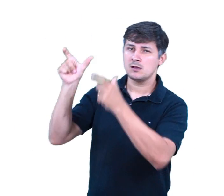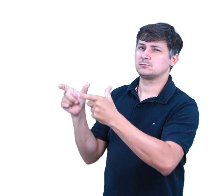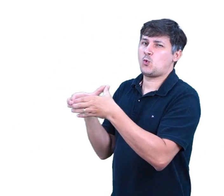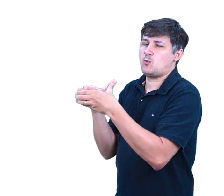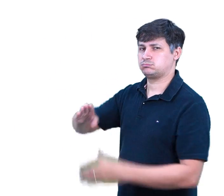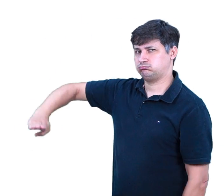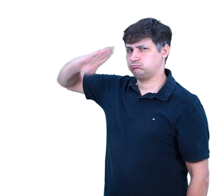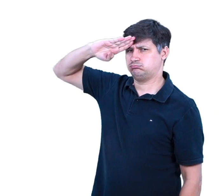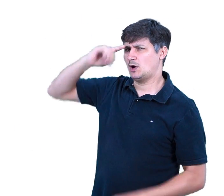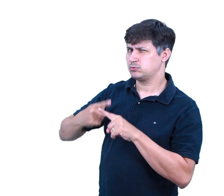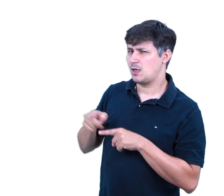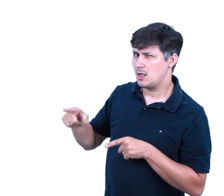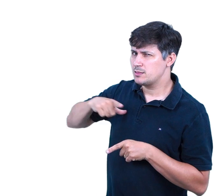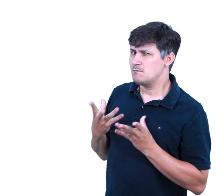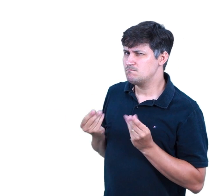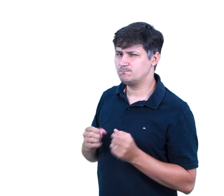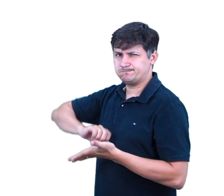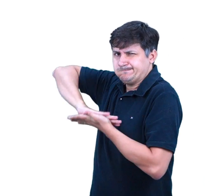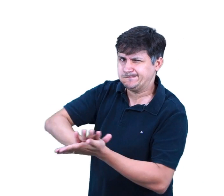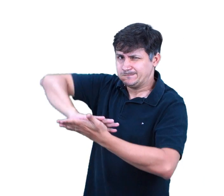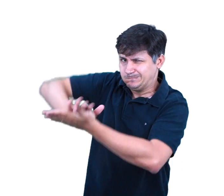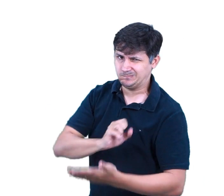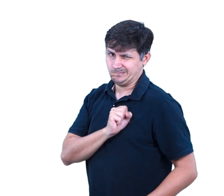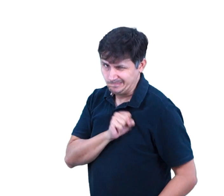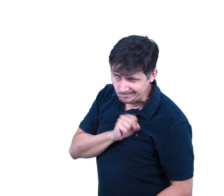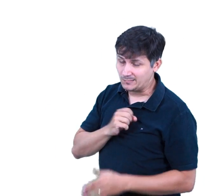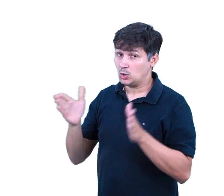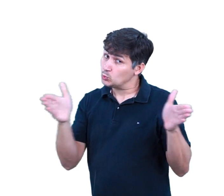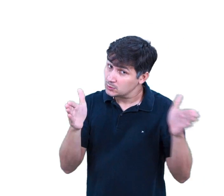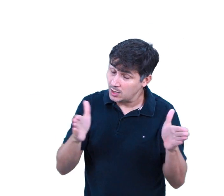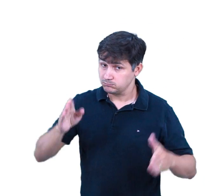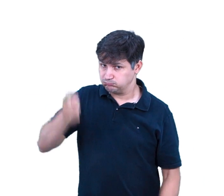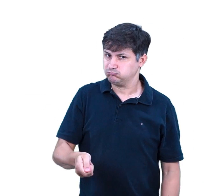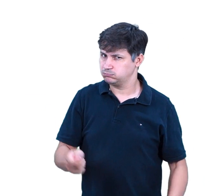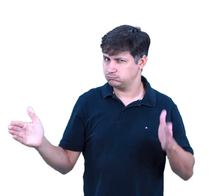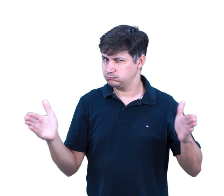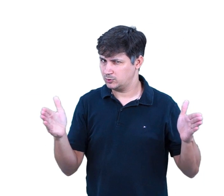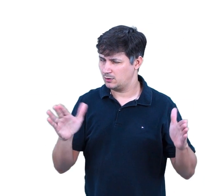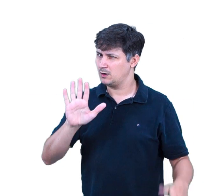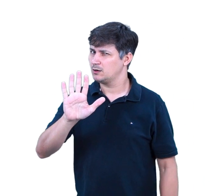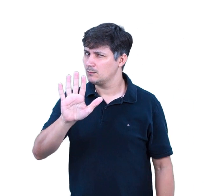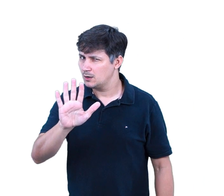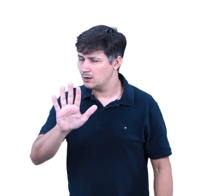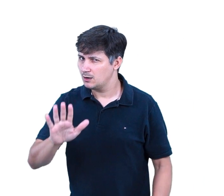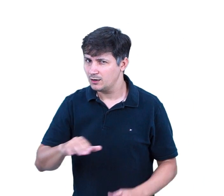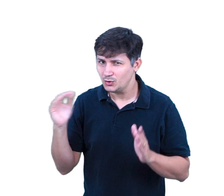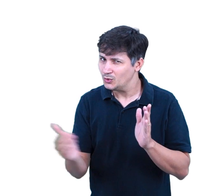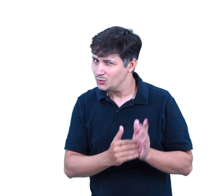inúmeros abusos durante o período ditatorial. Mas nada vem de mão beijada, não é mesmo? E é por isso que dizemos que o